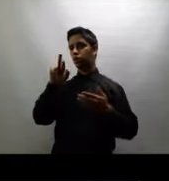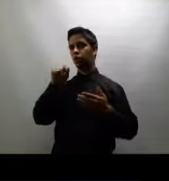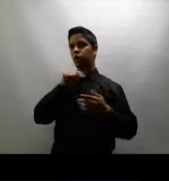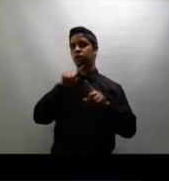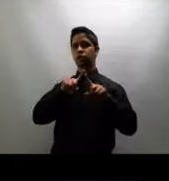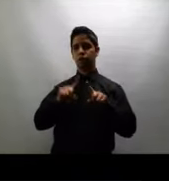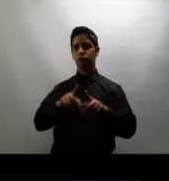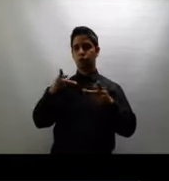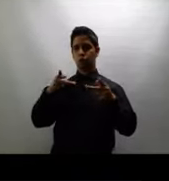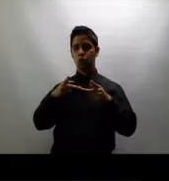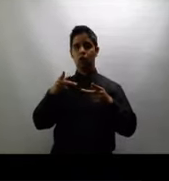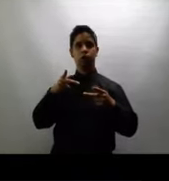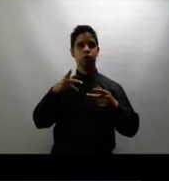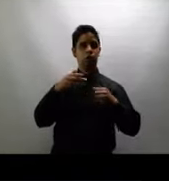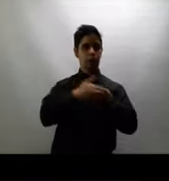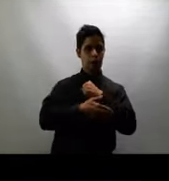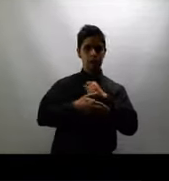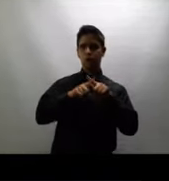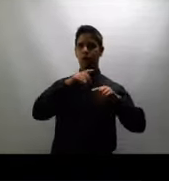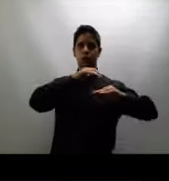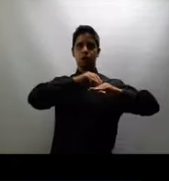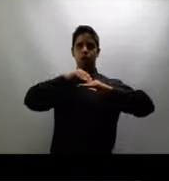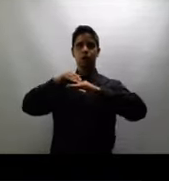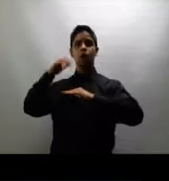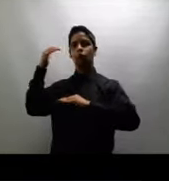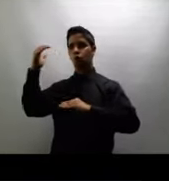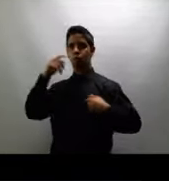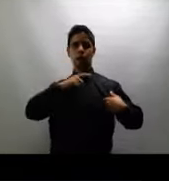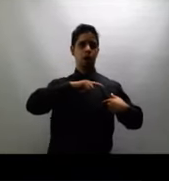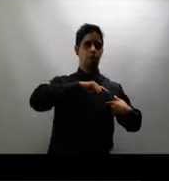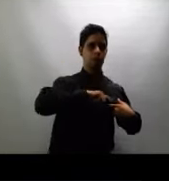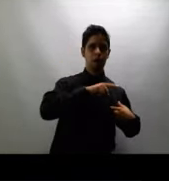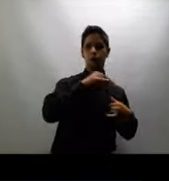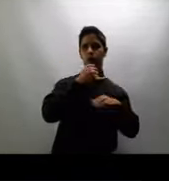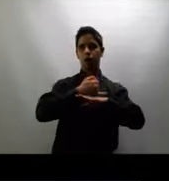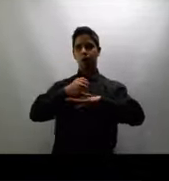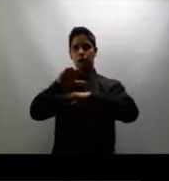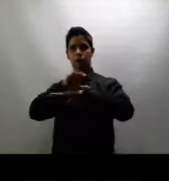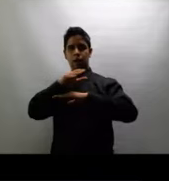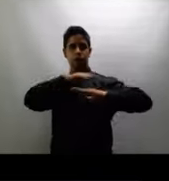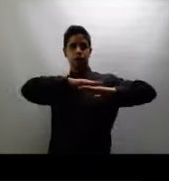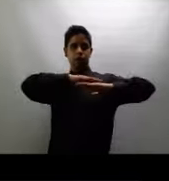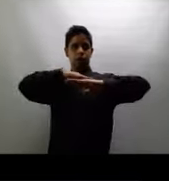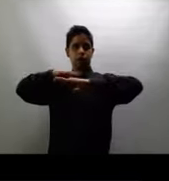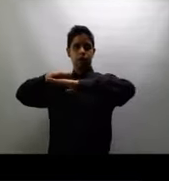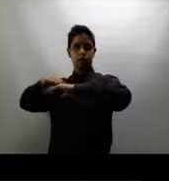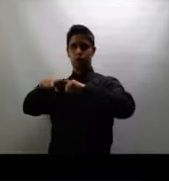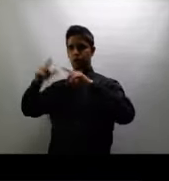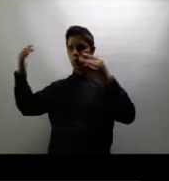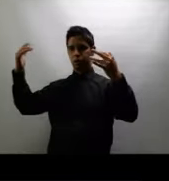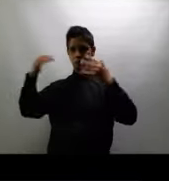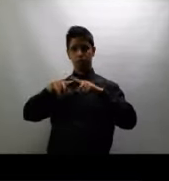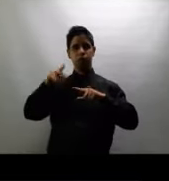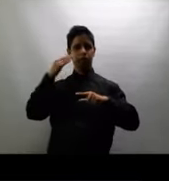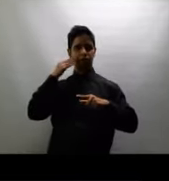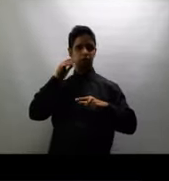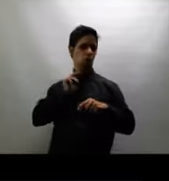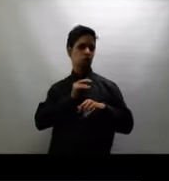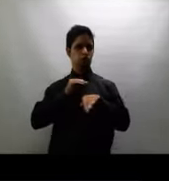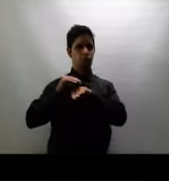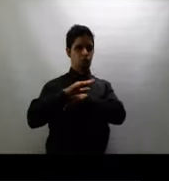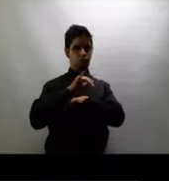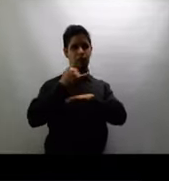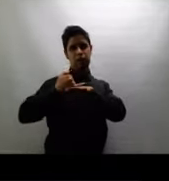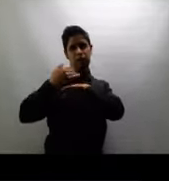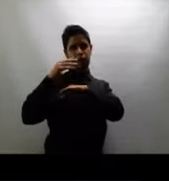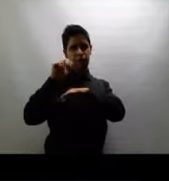de Venezuela, de México, de Argentina, de España, de Islas Canarias específicamente, porque la nuestra viene por ahí, y Puerto